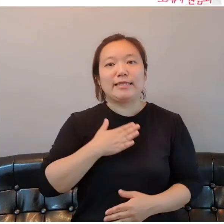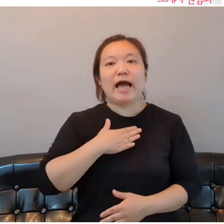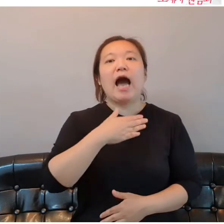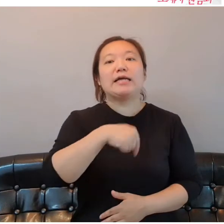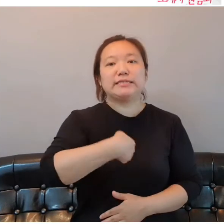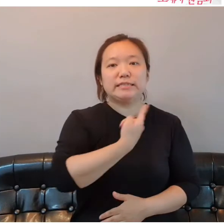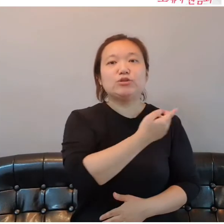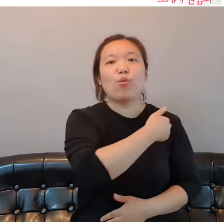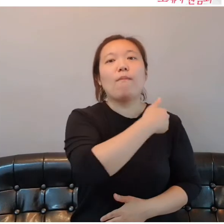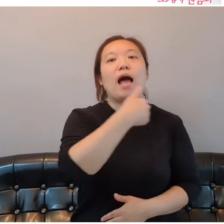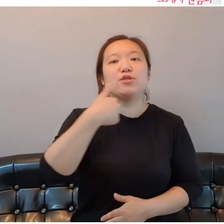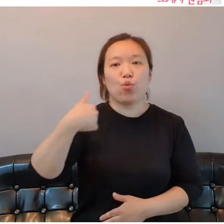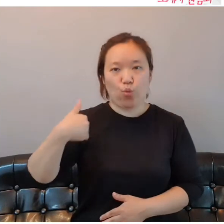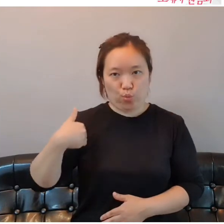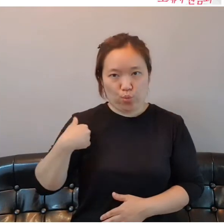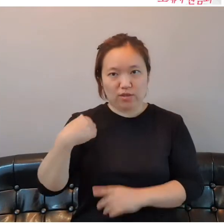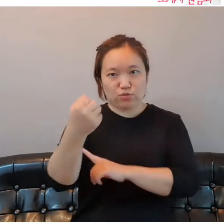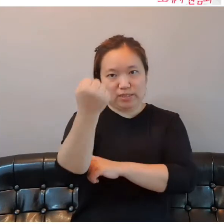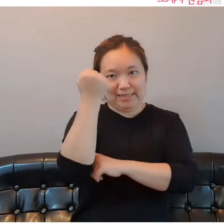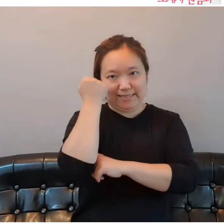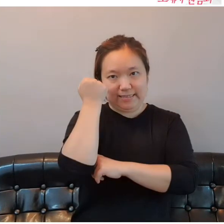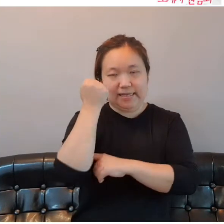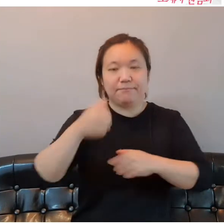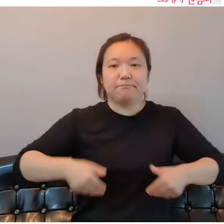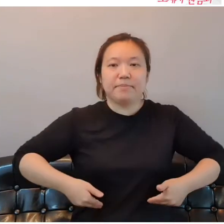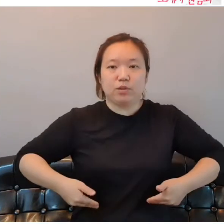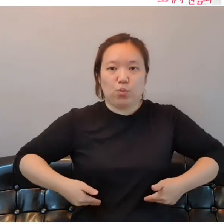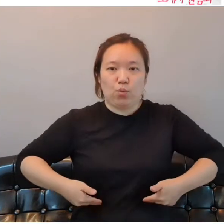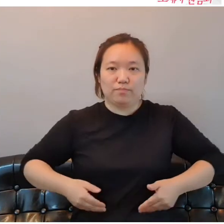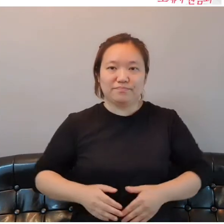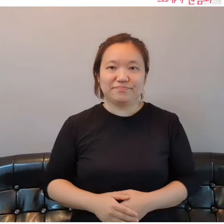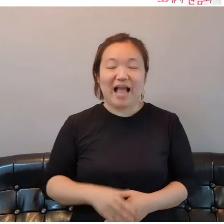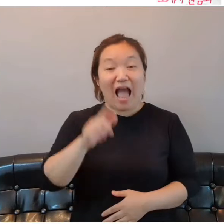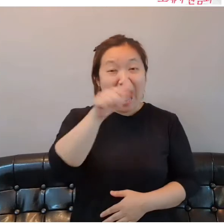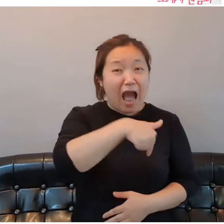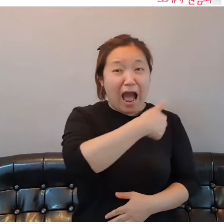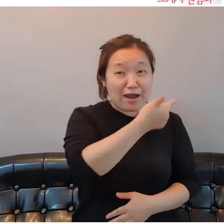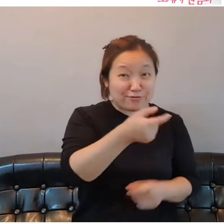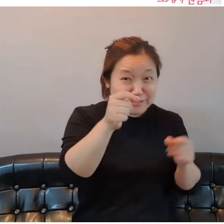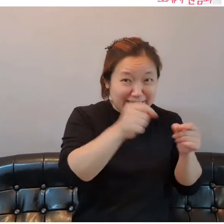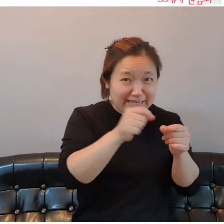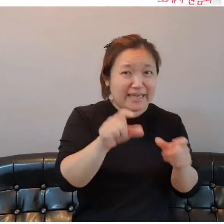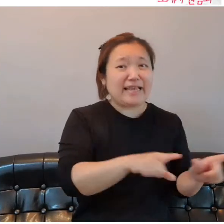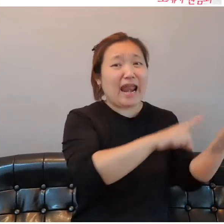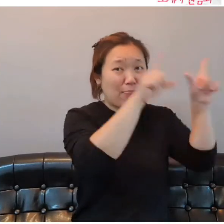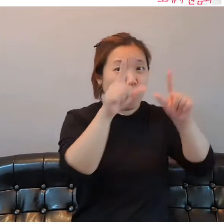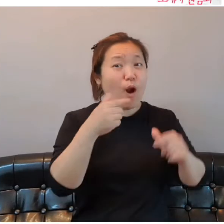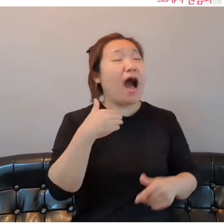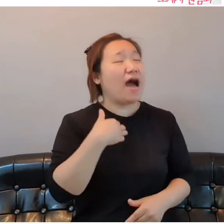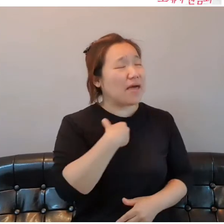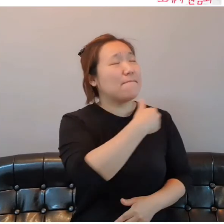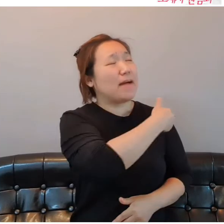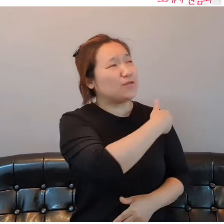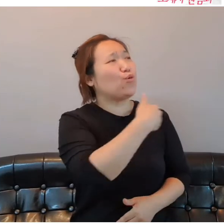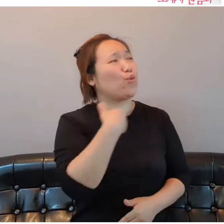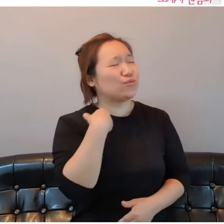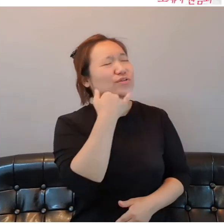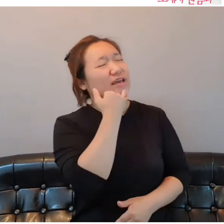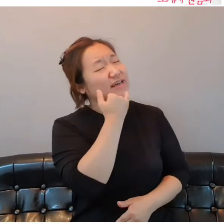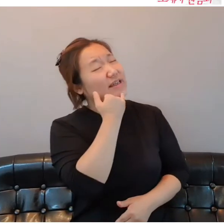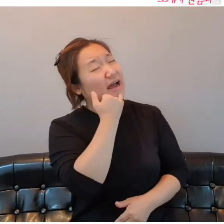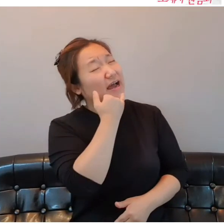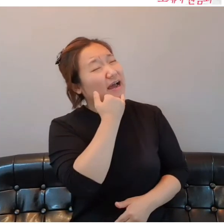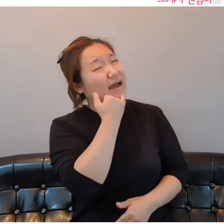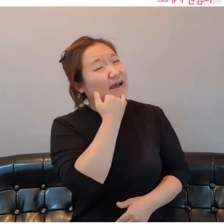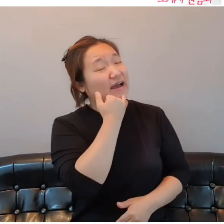힘이 행복의 기본입니다. 하루를 살아도 만족하면 오래 산 것이고 100년을 살아도 내가 왜 100년밖에